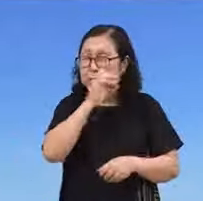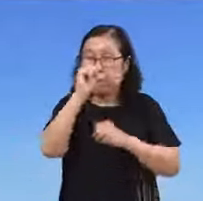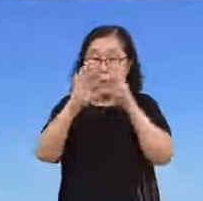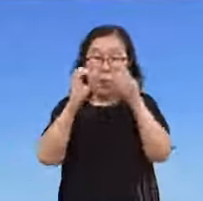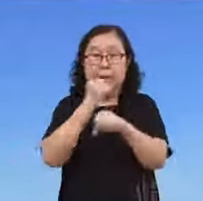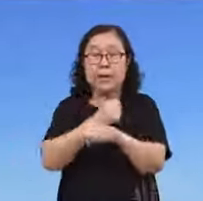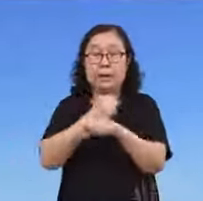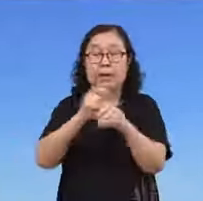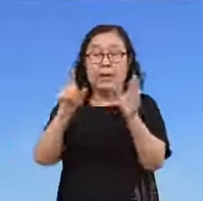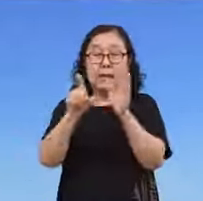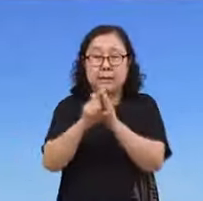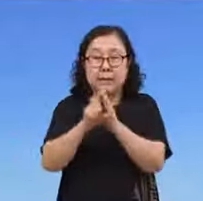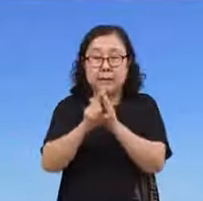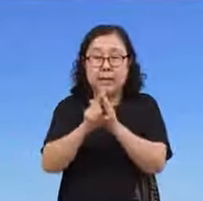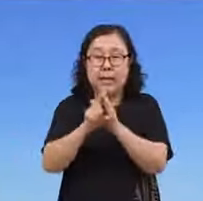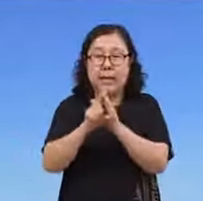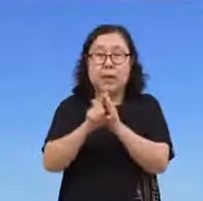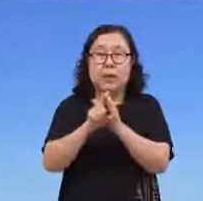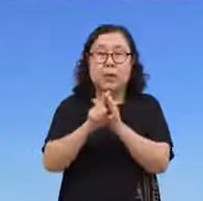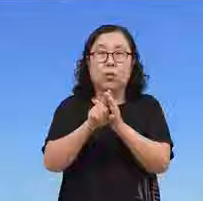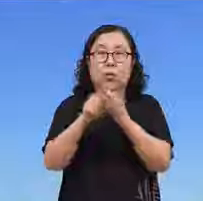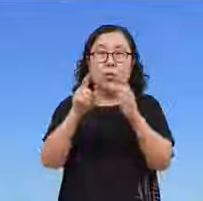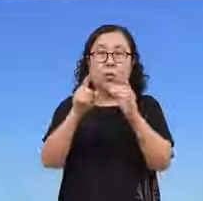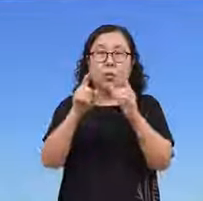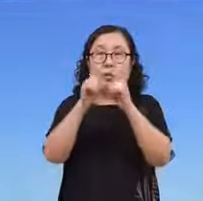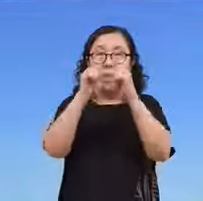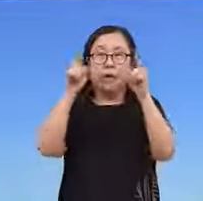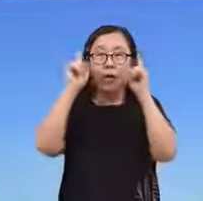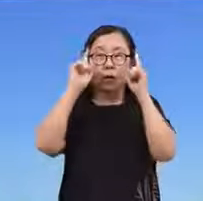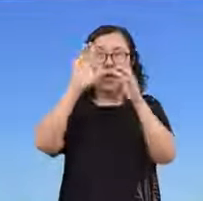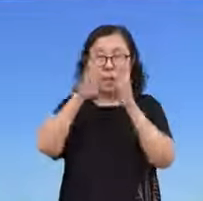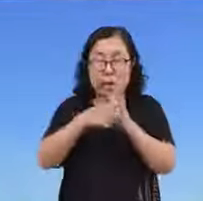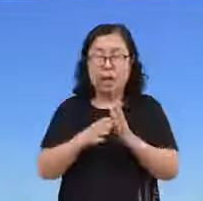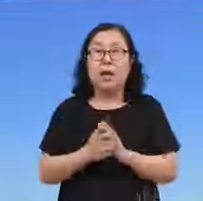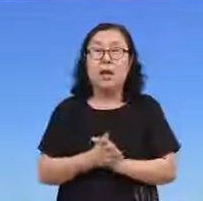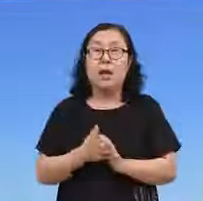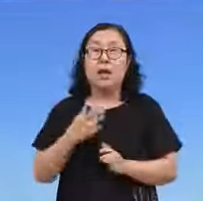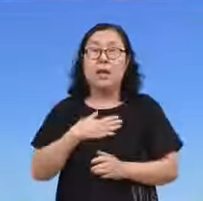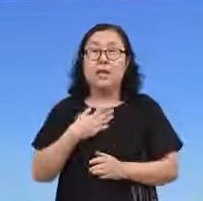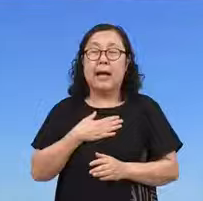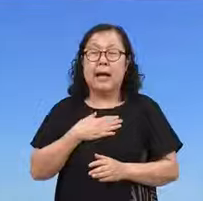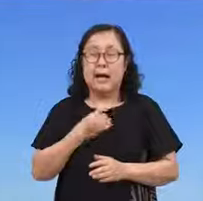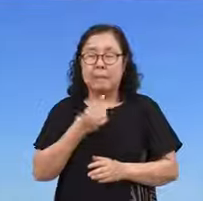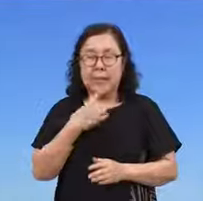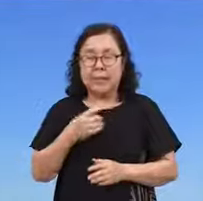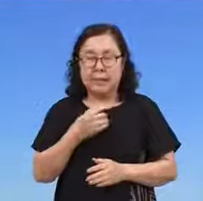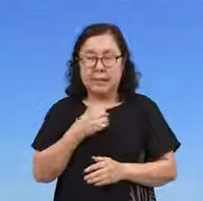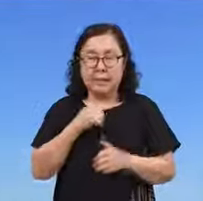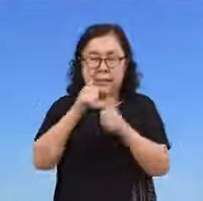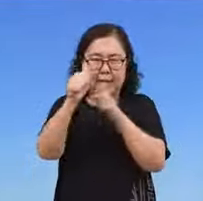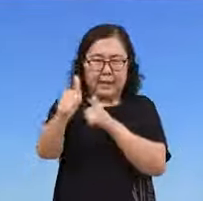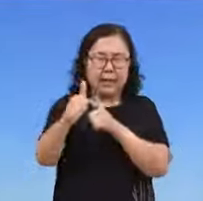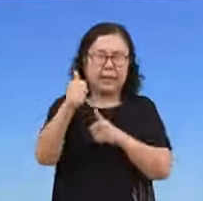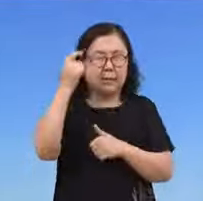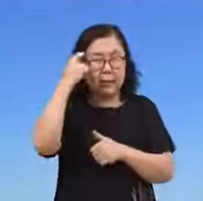아닙니까? 신학교 1학년 때 가장 교만에 빠진 저만 잘났고 저만 의식